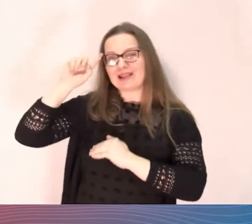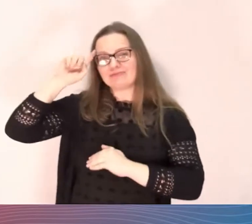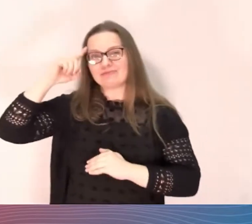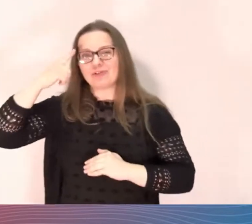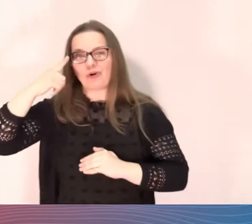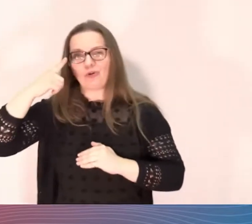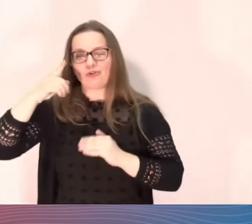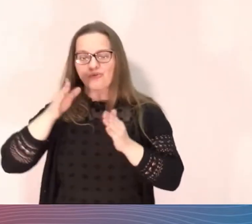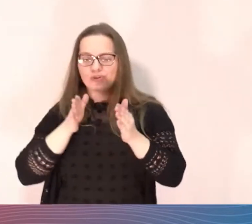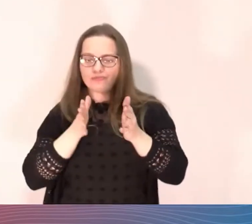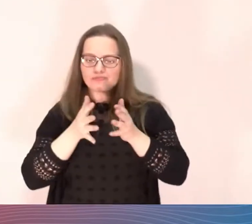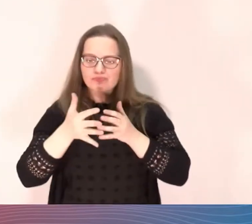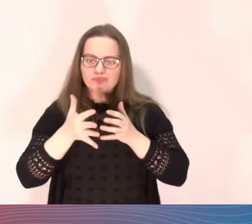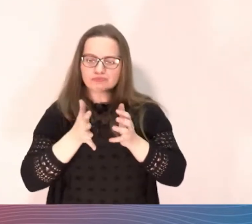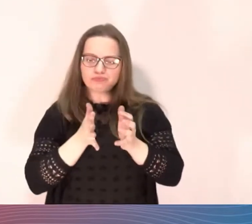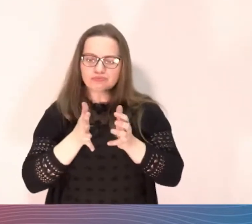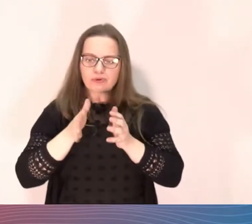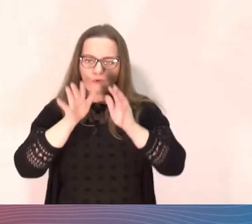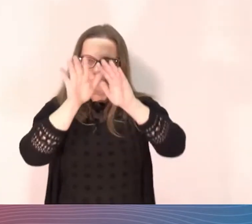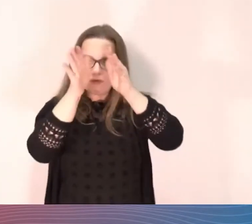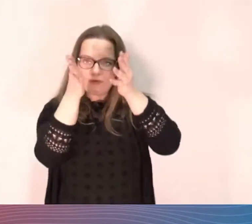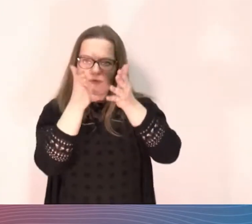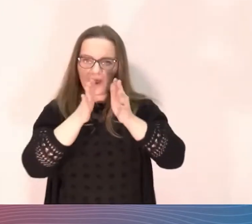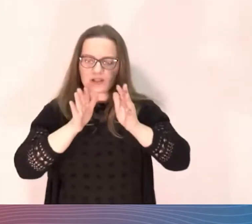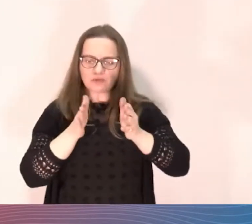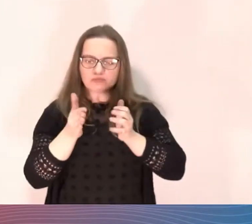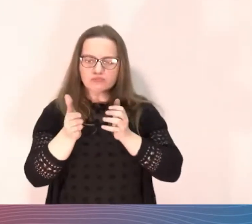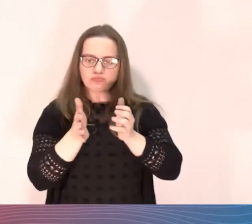um vaso para honra e outro vaso para desonra.